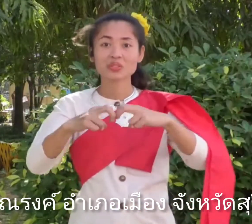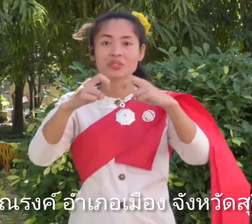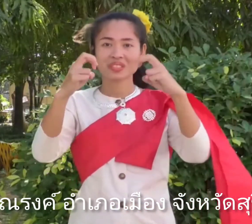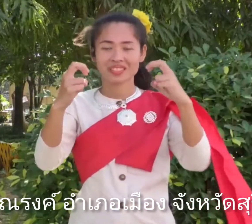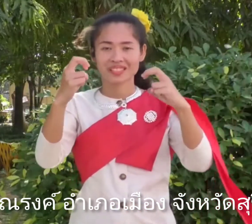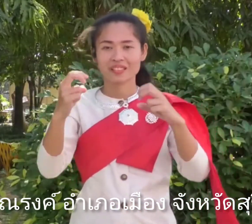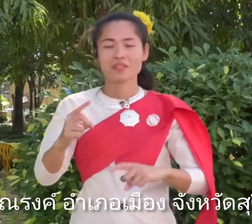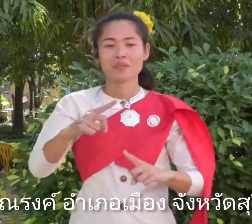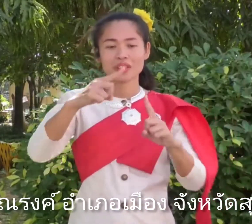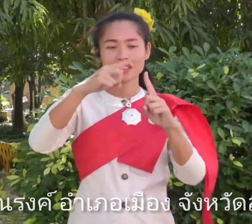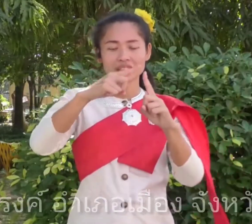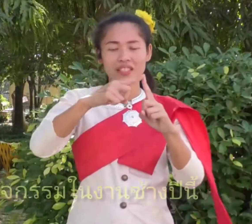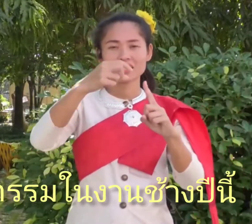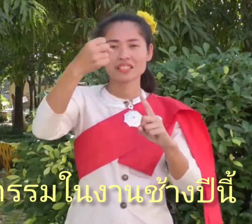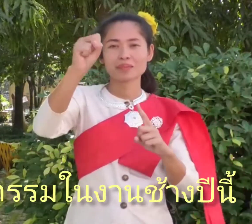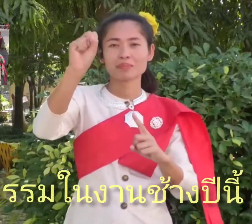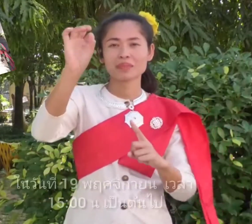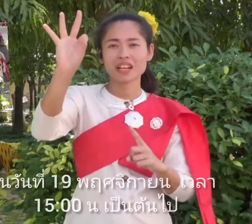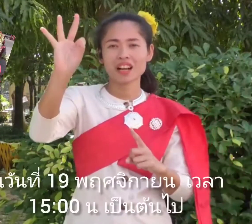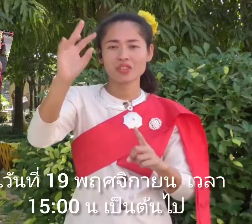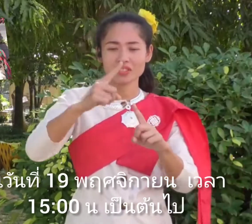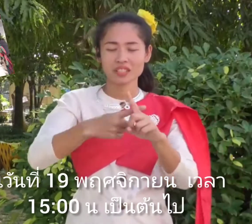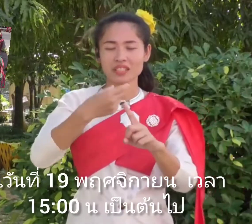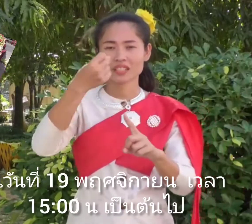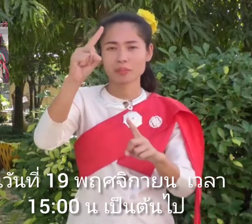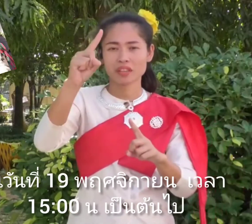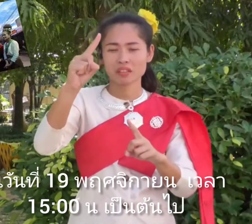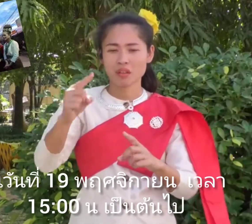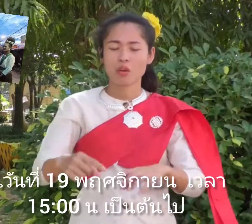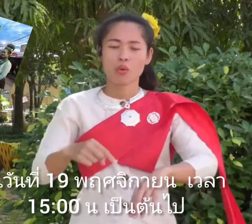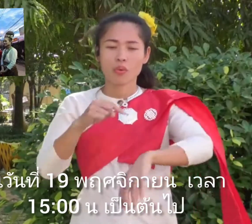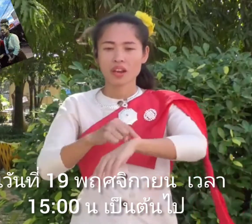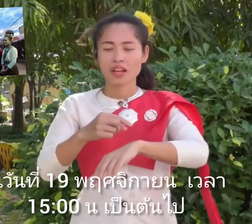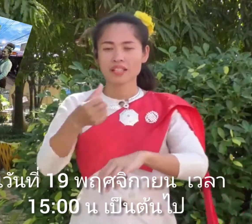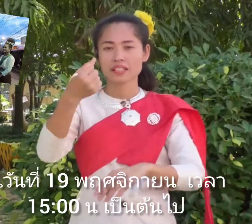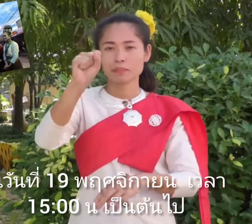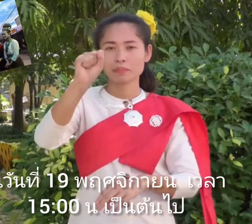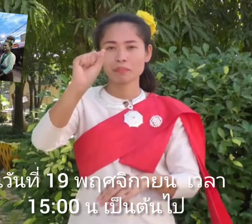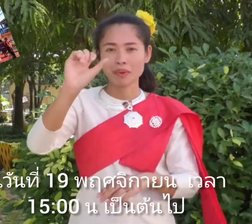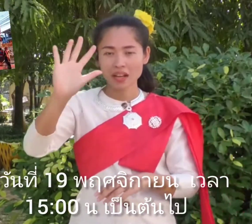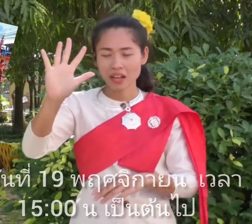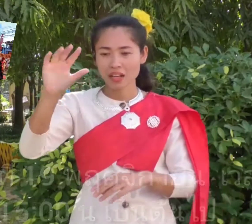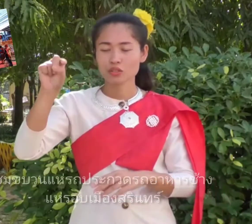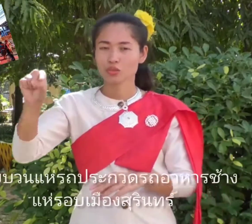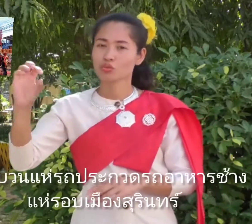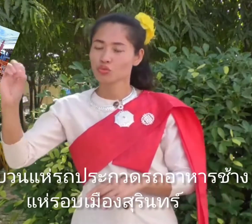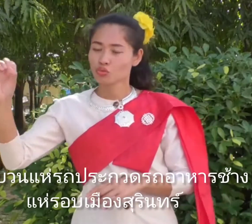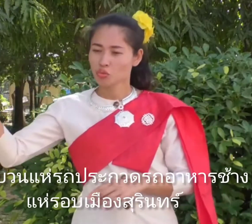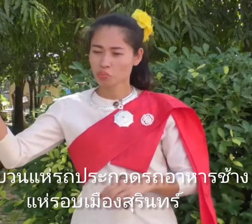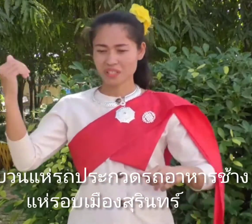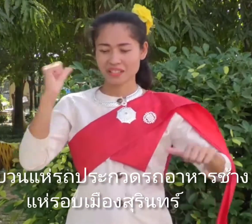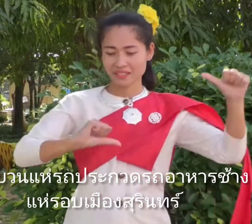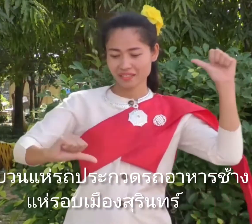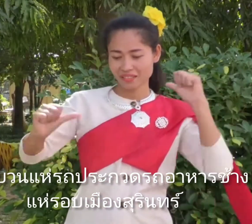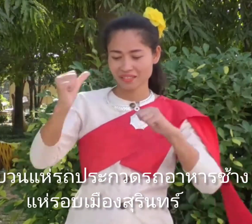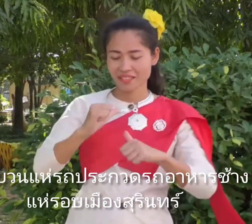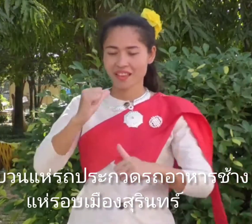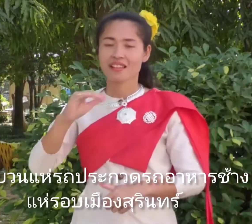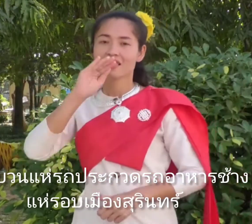วันที่19พฤศจิกายนเวลา 15:00 นเป็นต้นไปชมขบวนแห่รถประกว